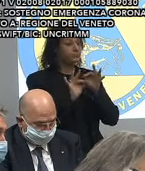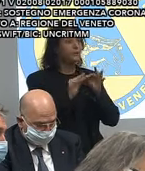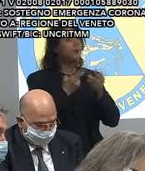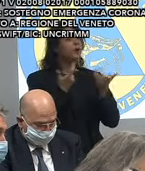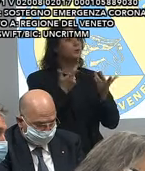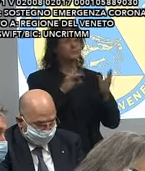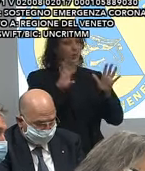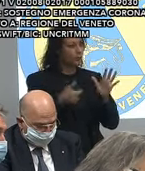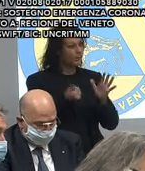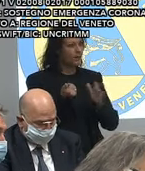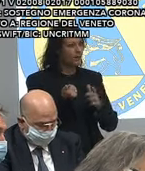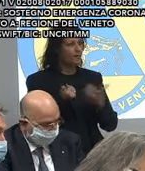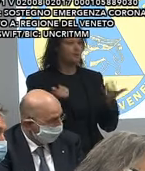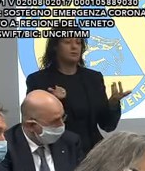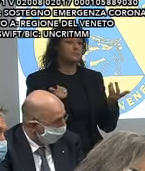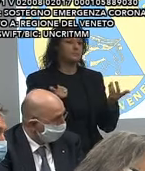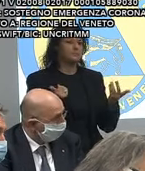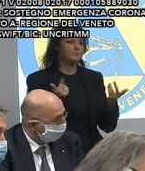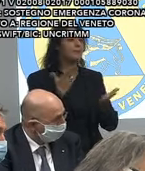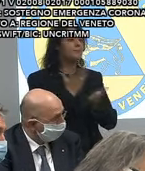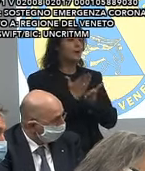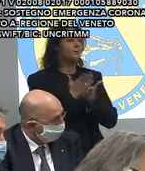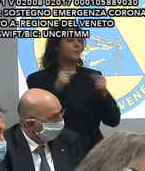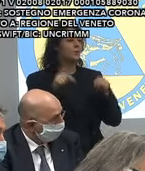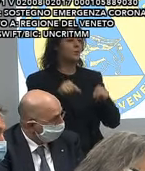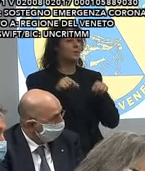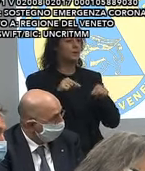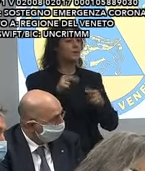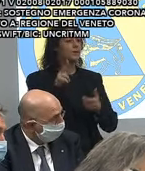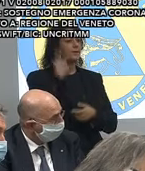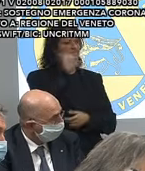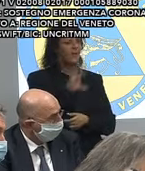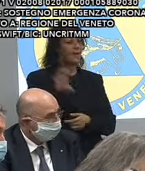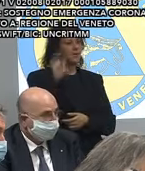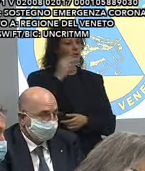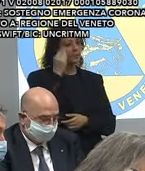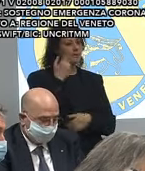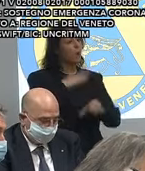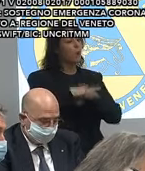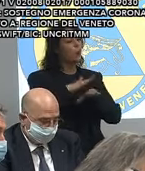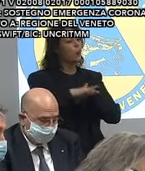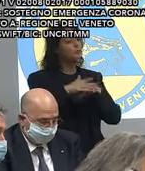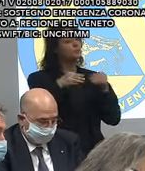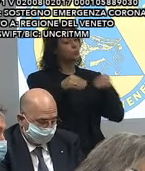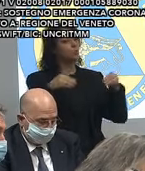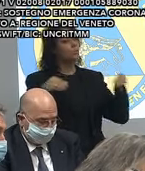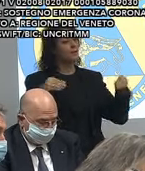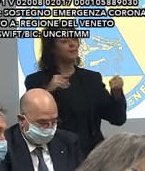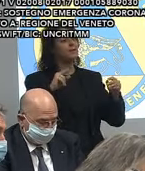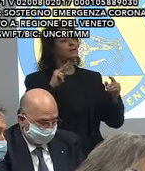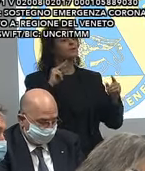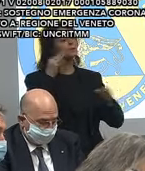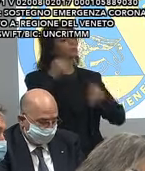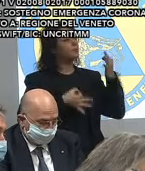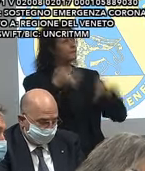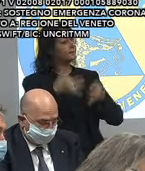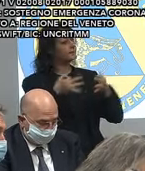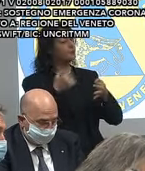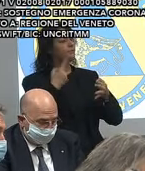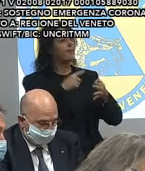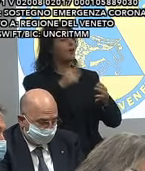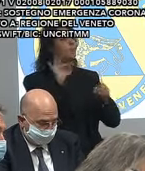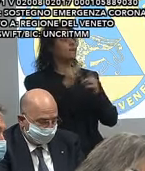ruba dappertutto, ragazzi, è finita di far passare l'idea che si ruba solo con determinati strumenti giuridici. Ladro è ladro, ruba anche le elemosine in